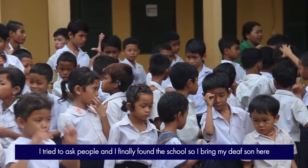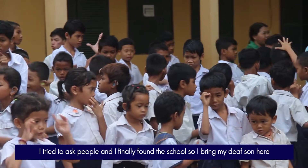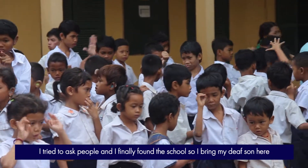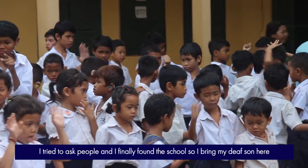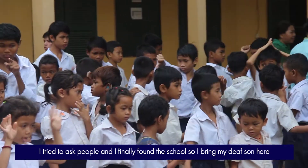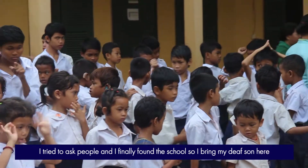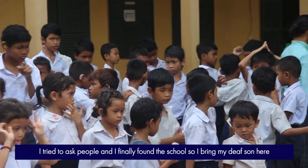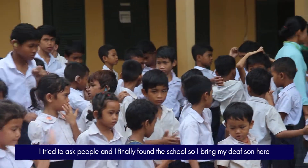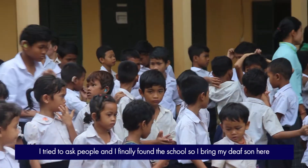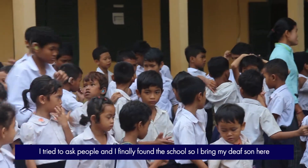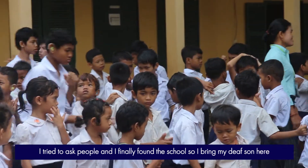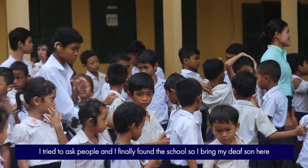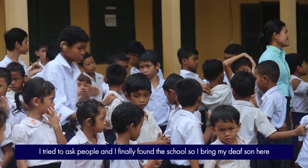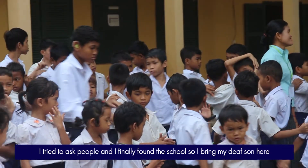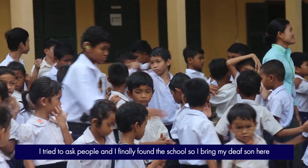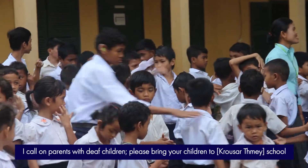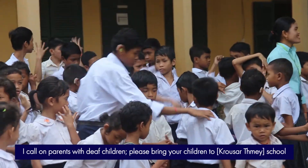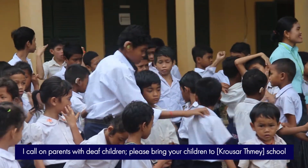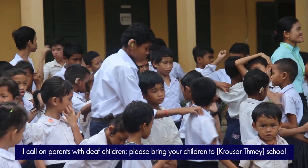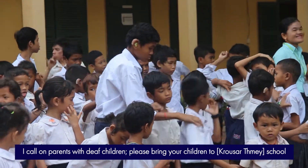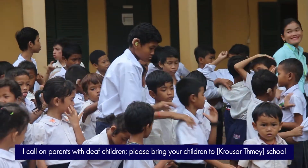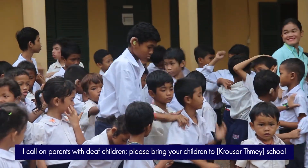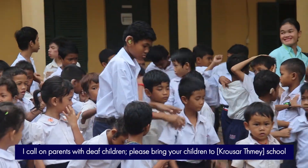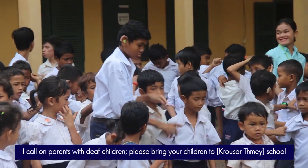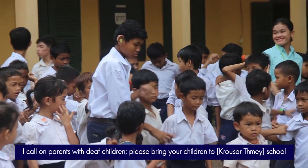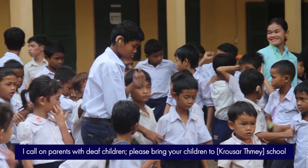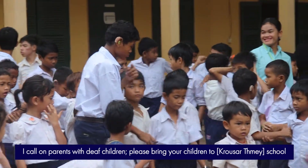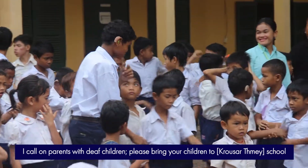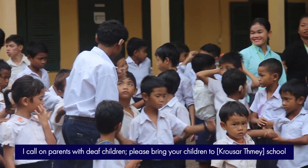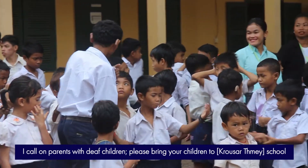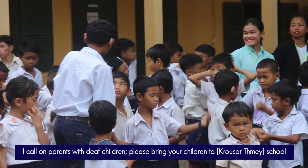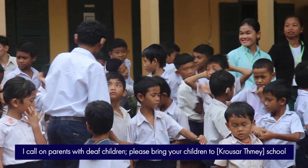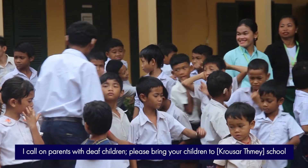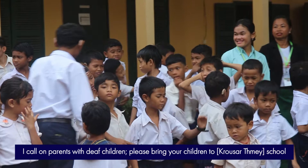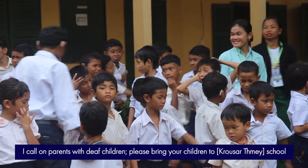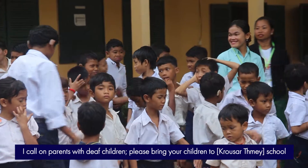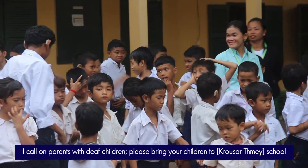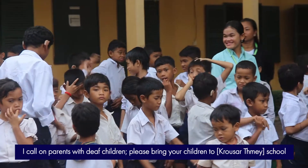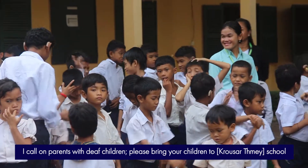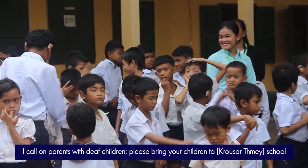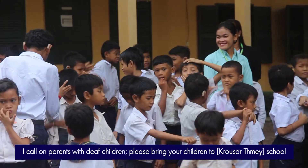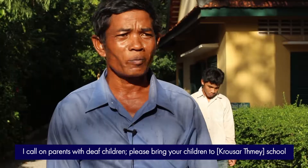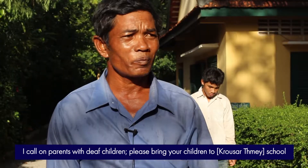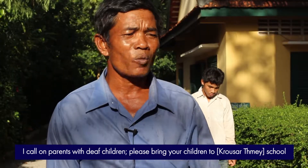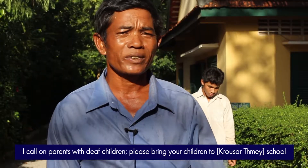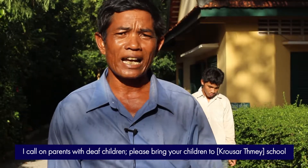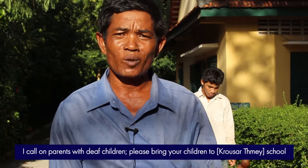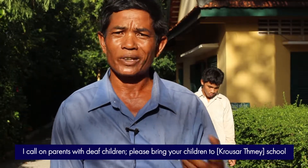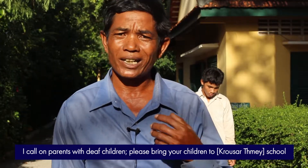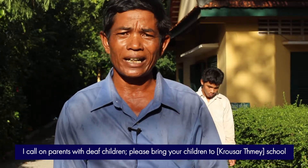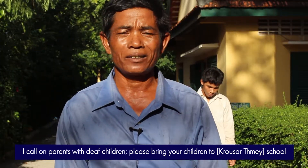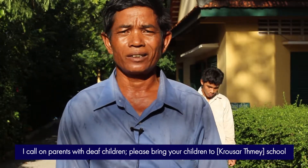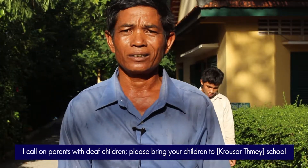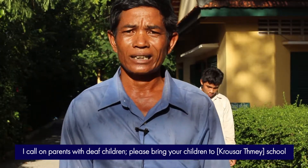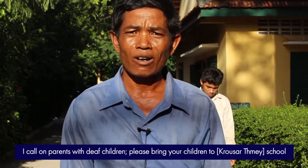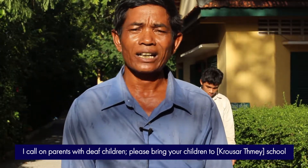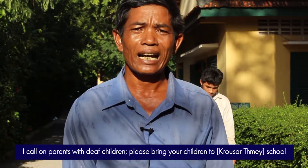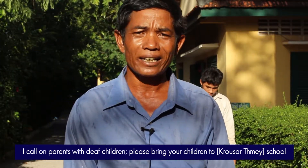យកកូនខ្ញុំមករៀនបាទបាទខ្ញុំចង់បងប្អូនណាដែលមានកោតឆ្លងខ្ញុំចាំសុខផ្សាយឲ្យមករៀនឡើយឡាអង្ការនេះ